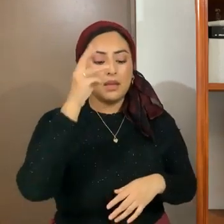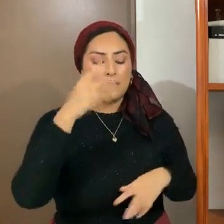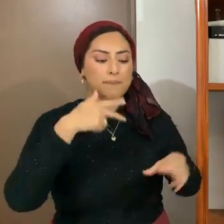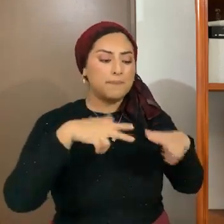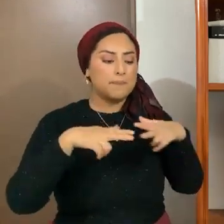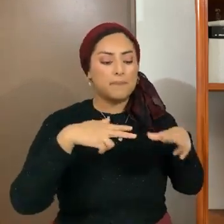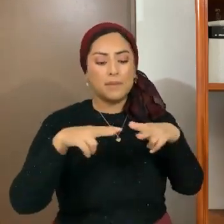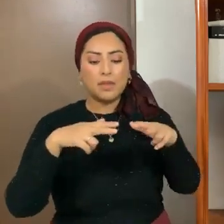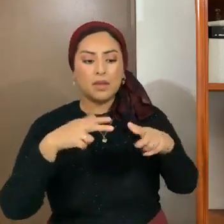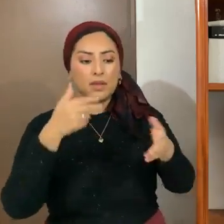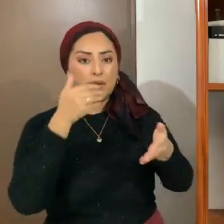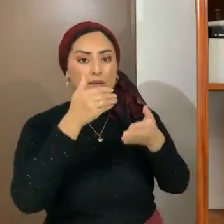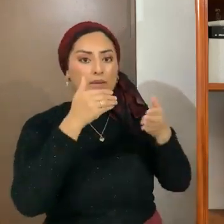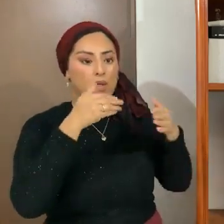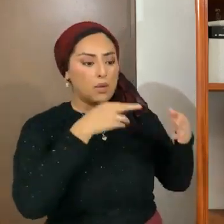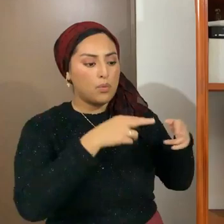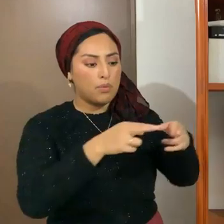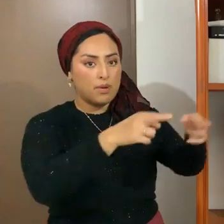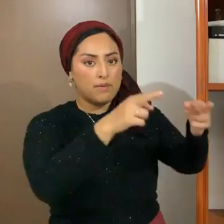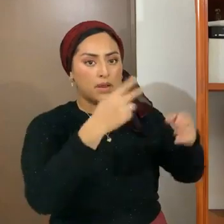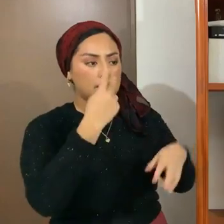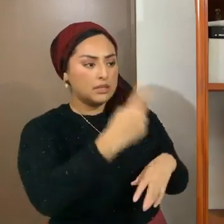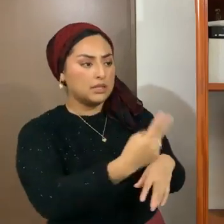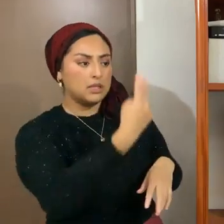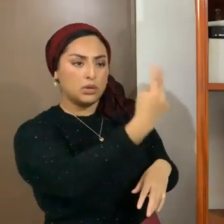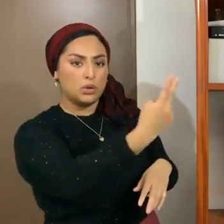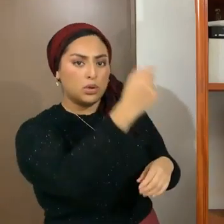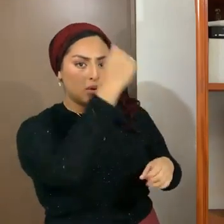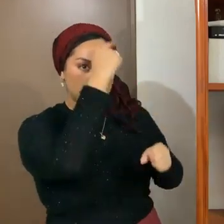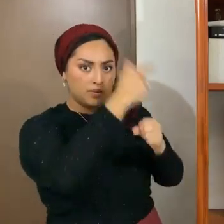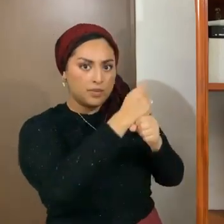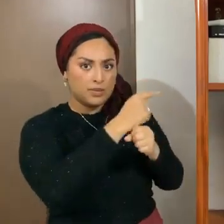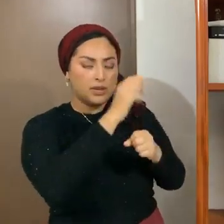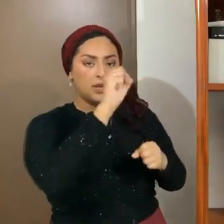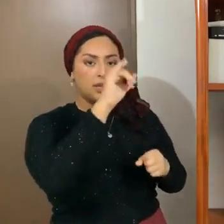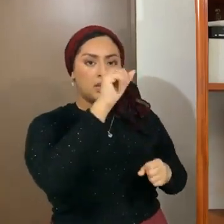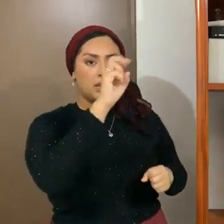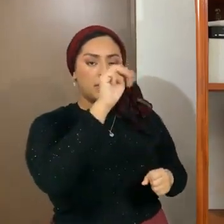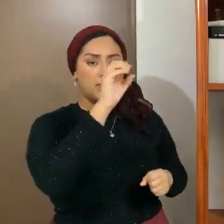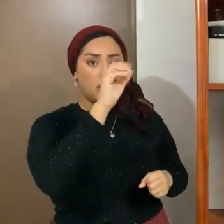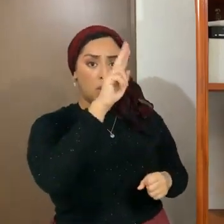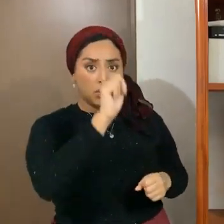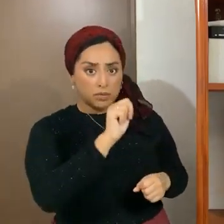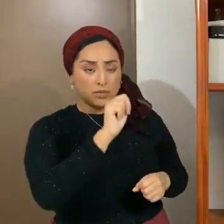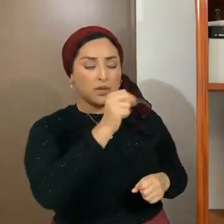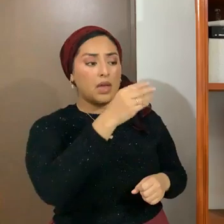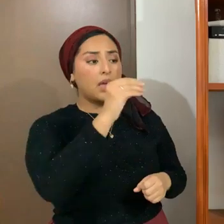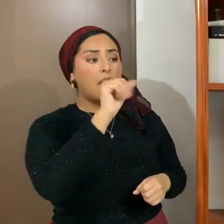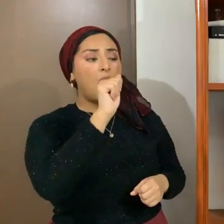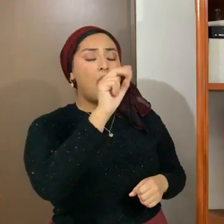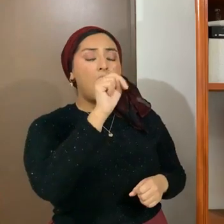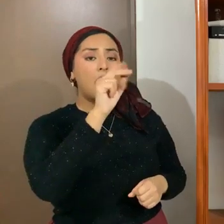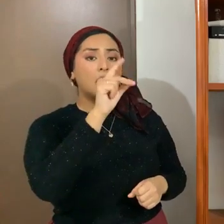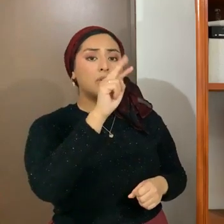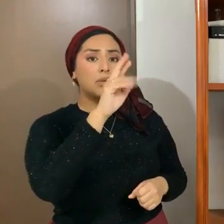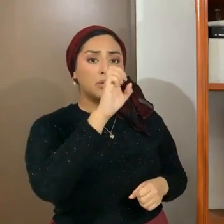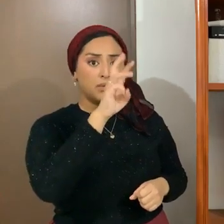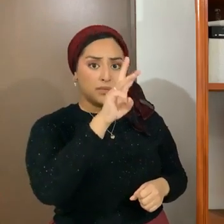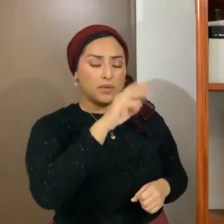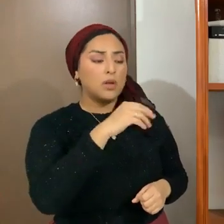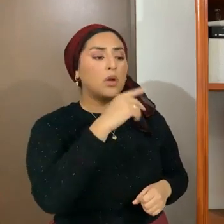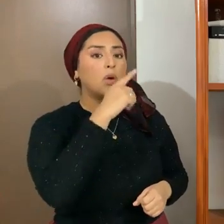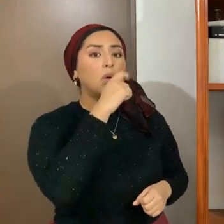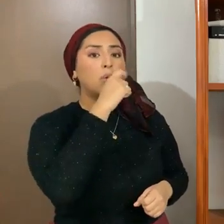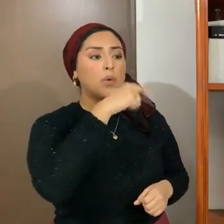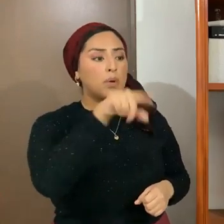andando Yahshua junto al mar de Galilea, vio a dos hermanos, Shimón, llamado Kefas, y a Andrés, su hermano, que echaban la red